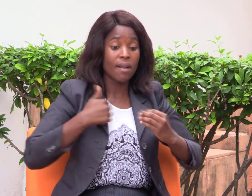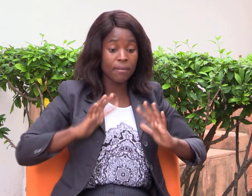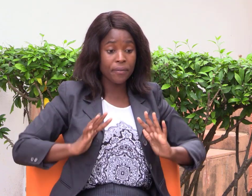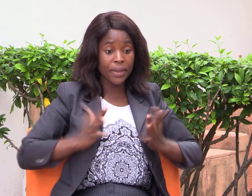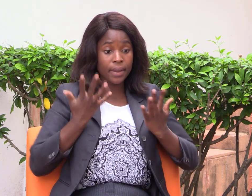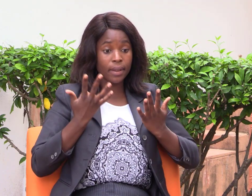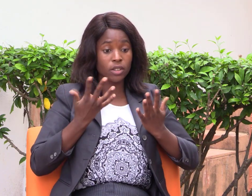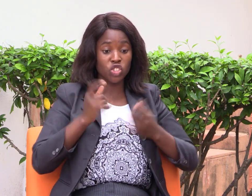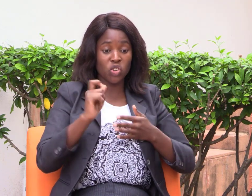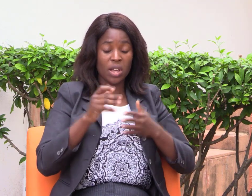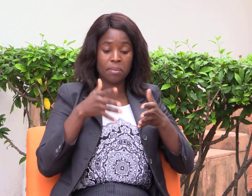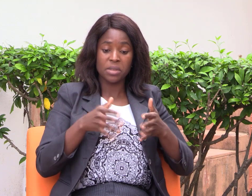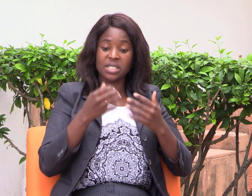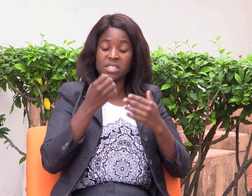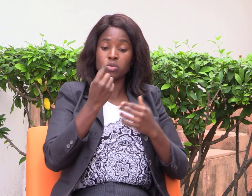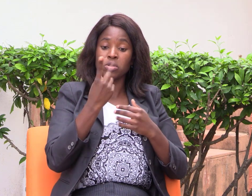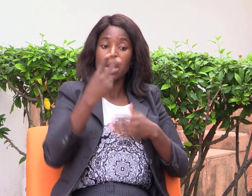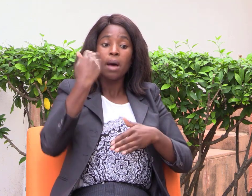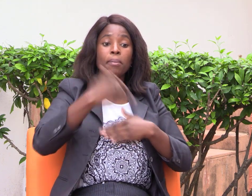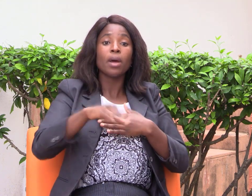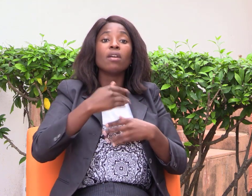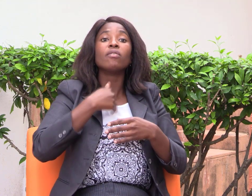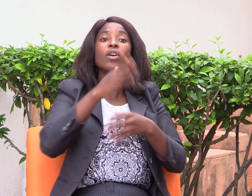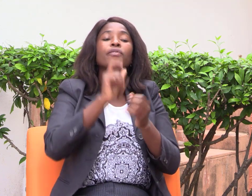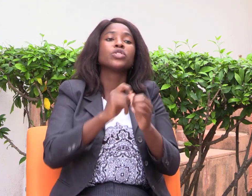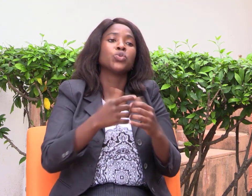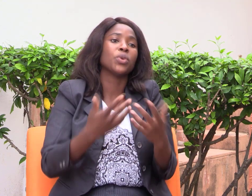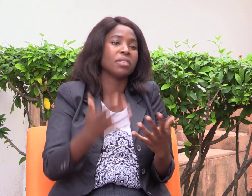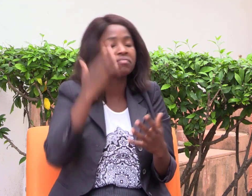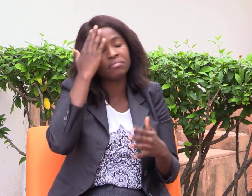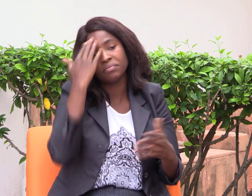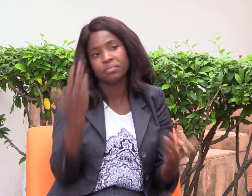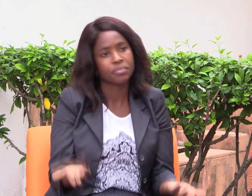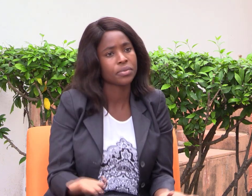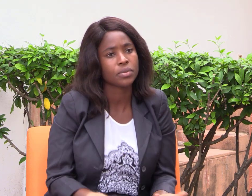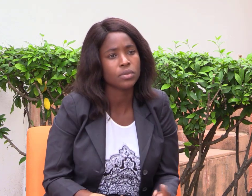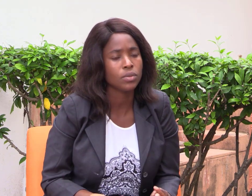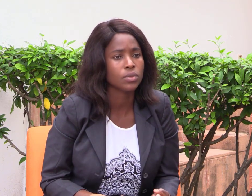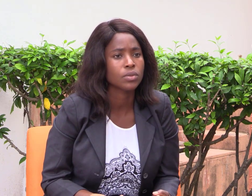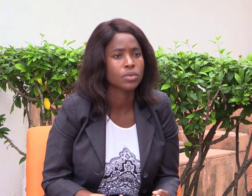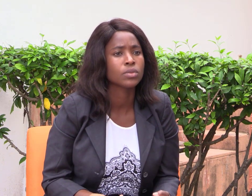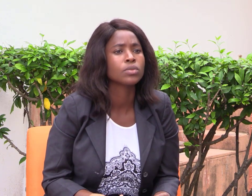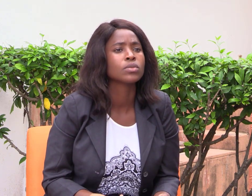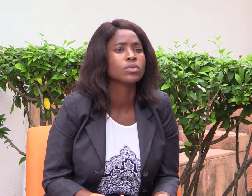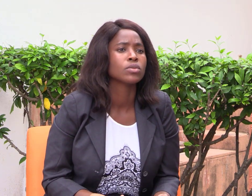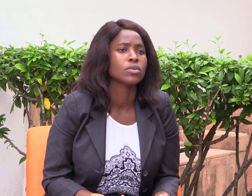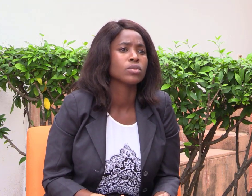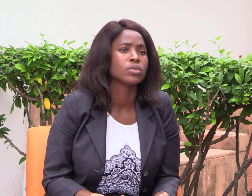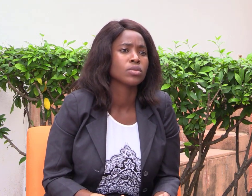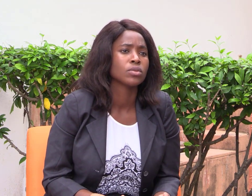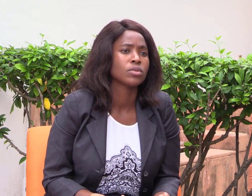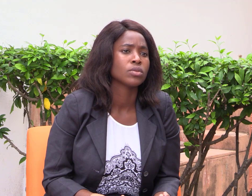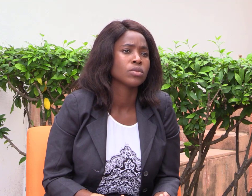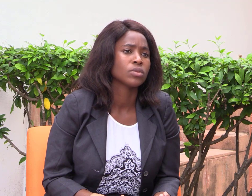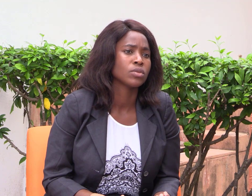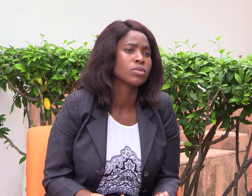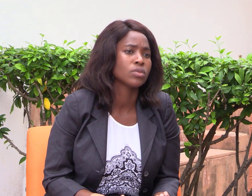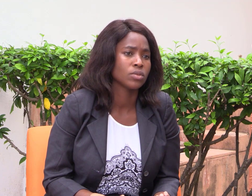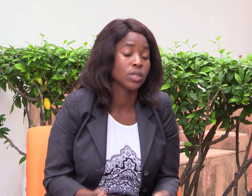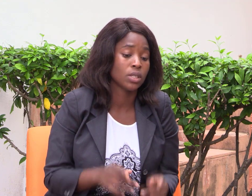nós não preparamos a esta mulher, ela termina os seus estudos por aí com a sua 12ª